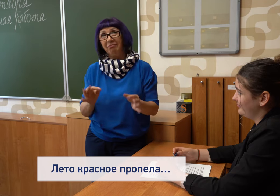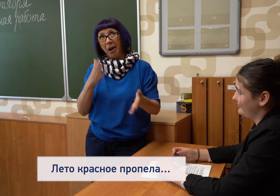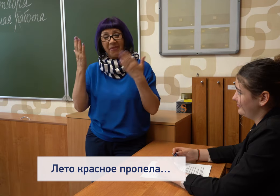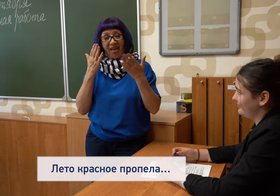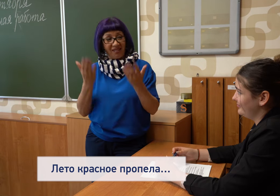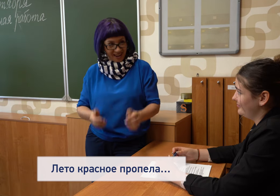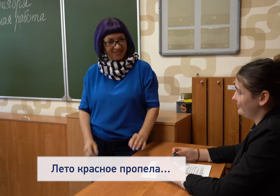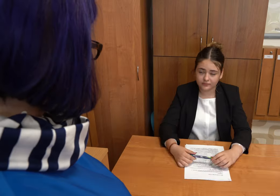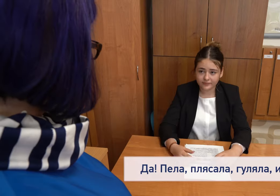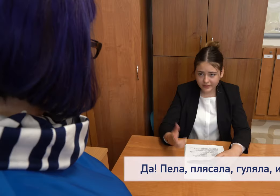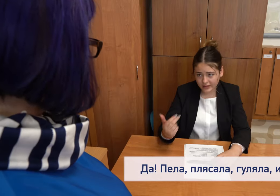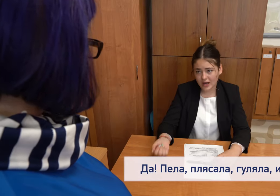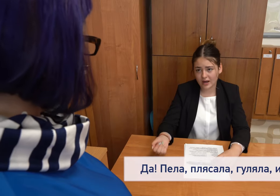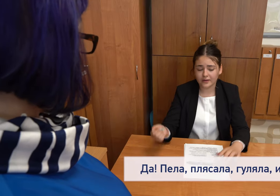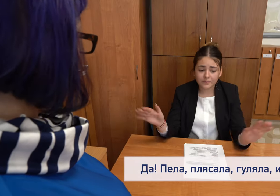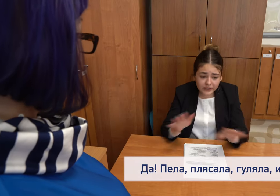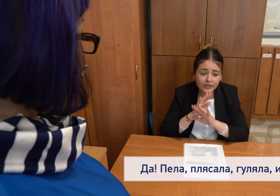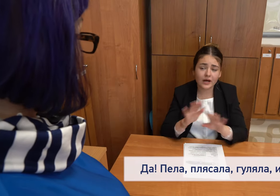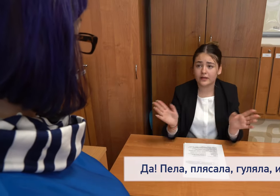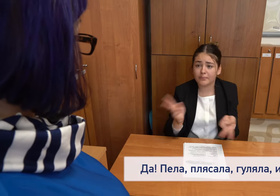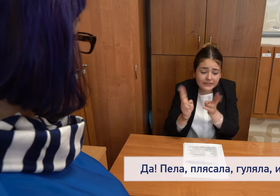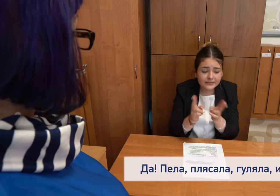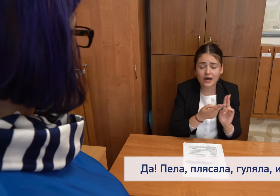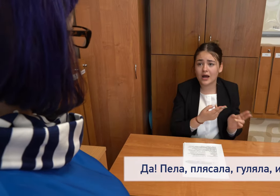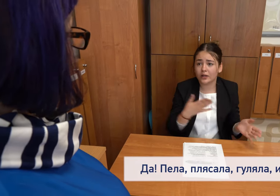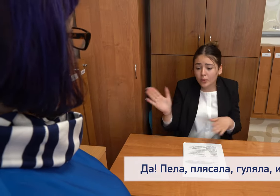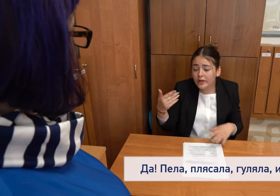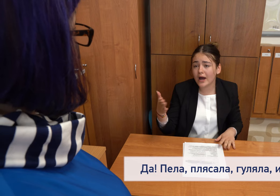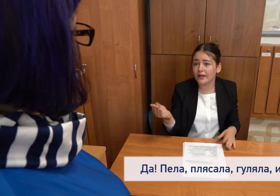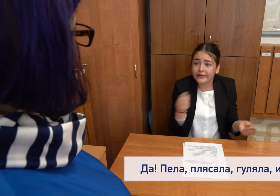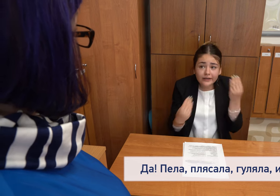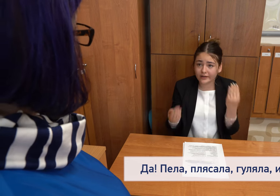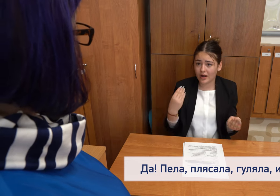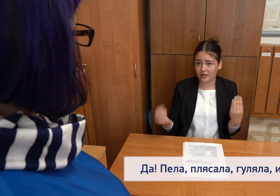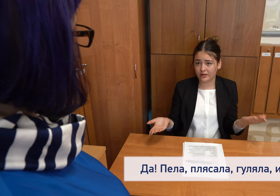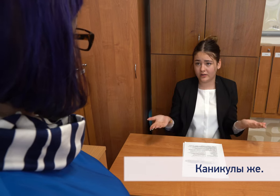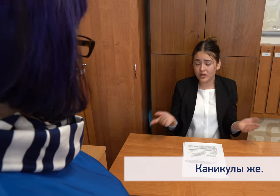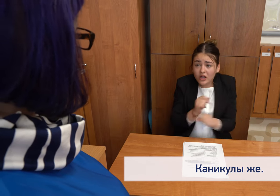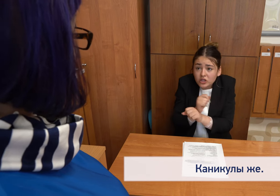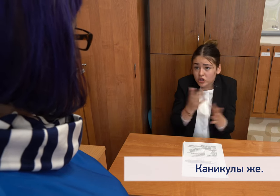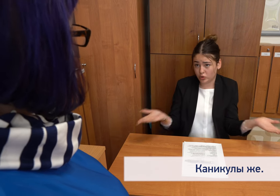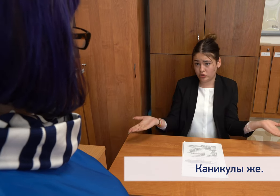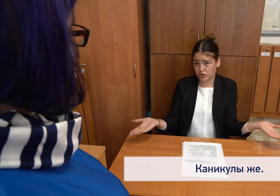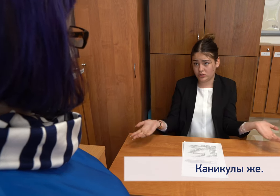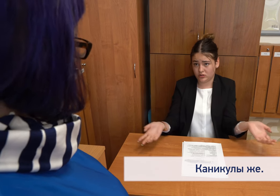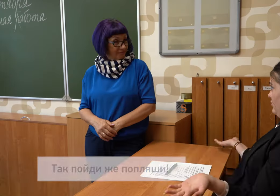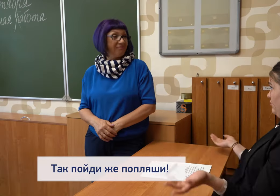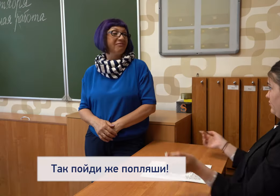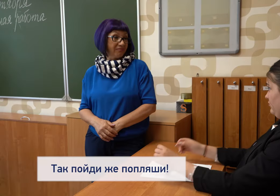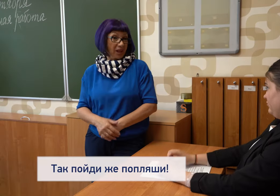пропело. Да, пела, плясала, гуляла, играла. Каникулы же. Так